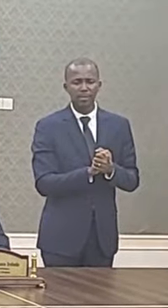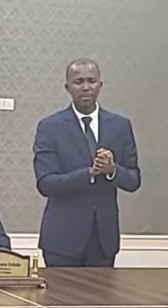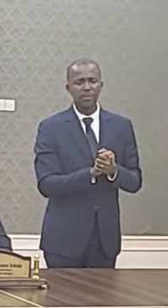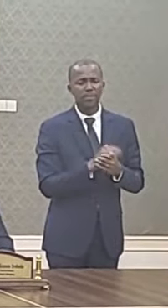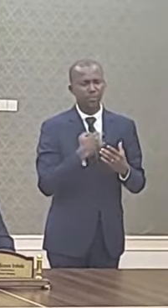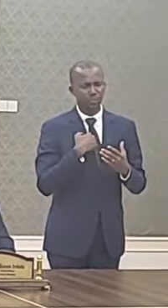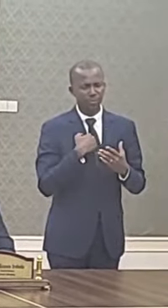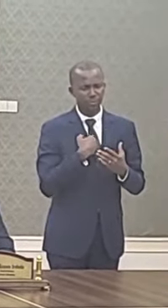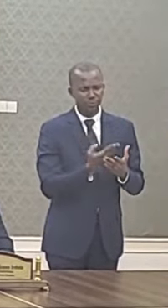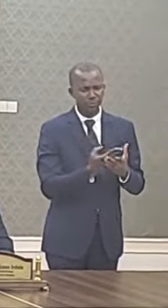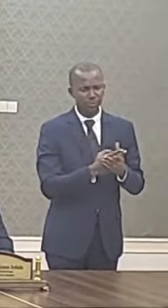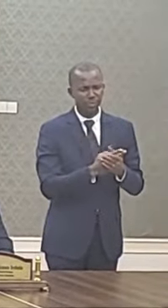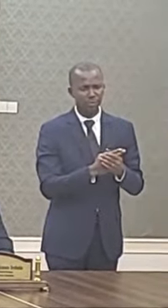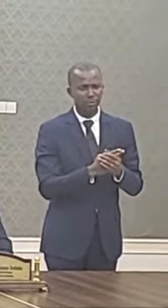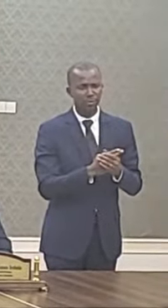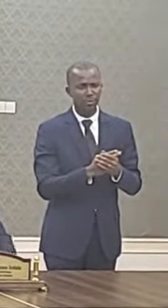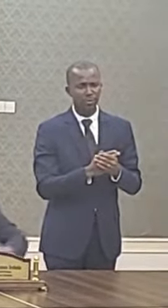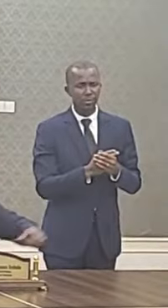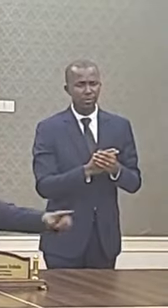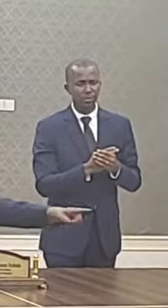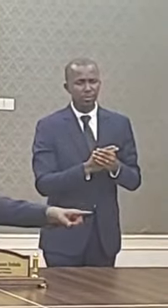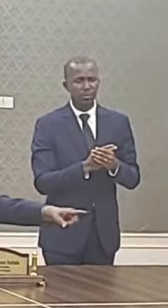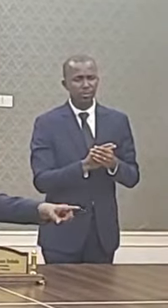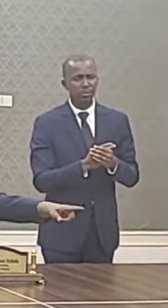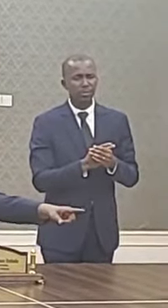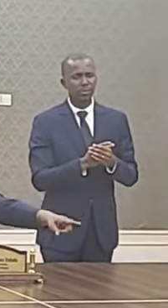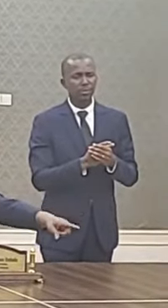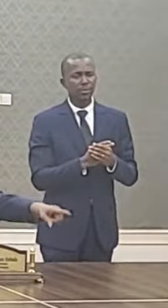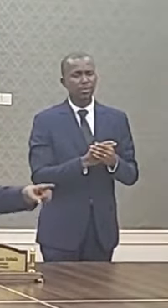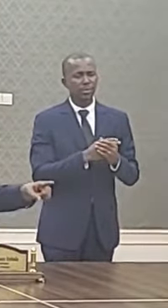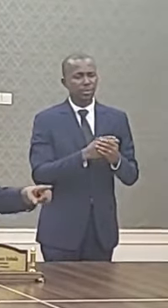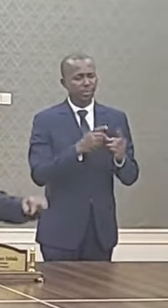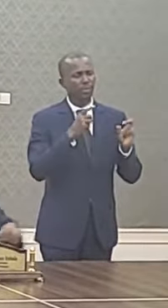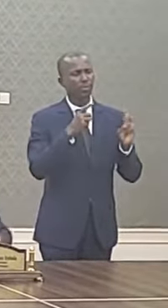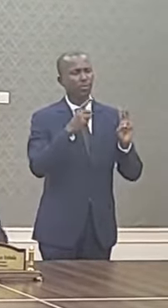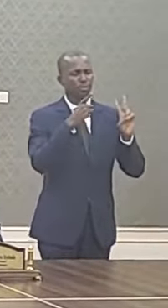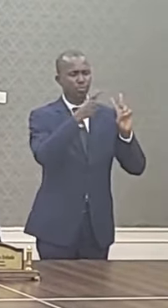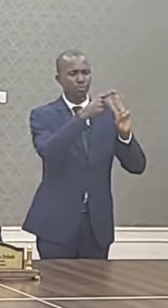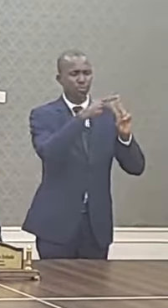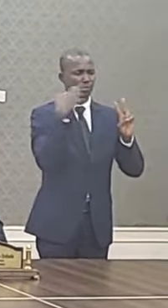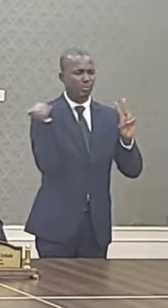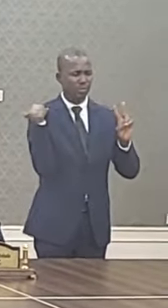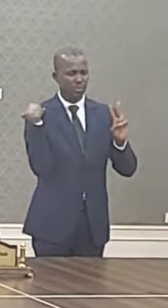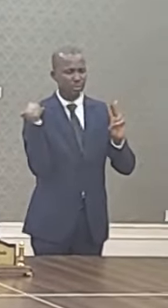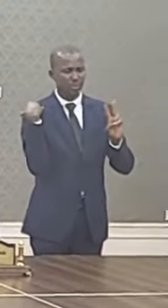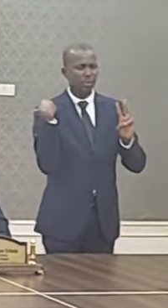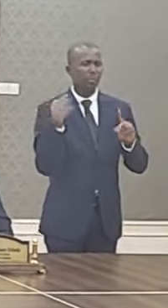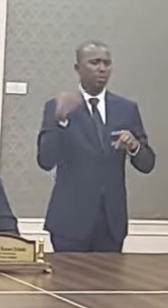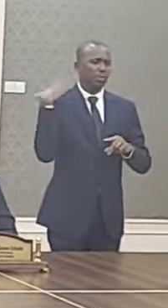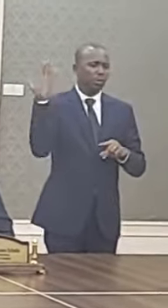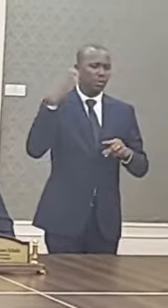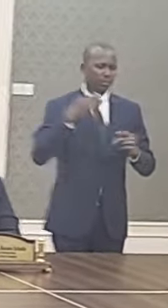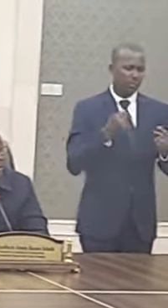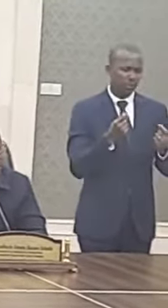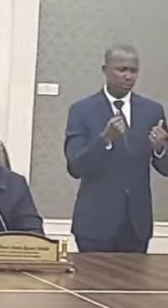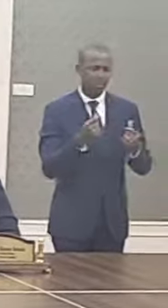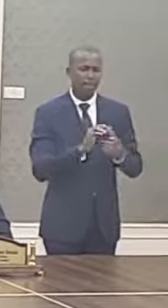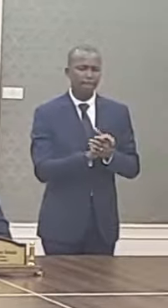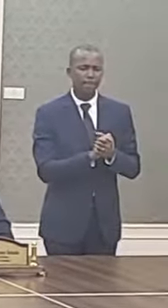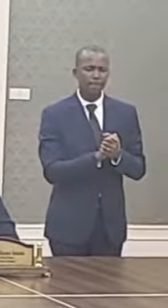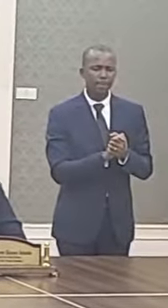bravo. Et nous, on était au Qatar, je pense, le vice-premier ministre et le ministre des Finances. Première chose qu'ils nous ont posée,